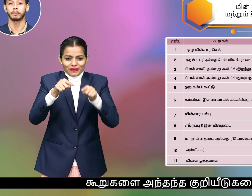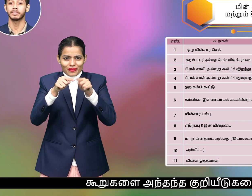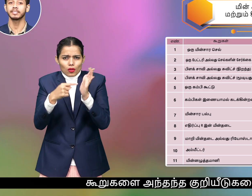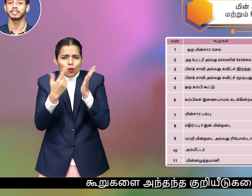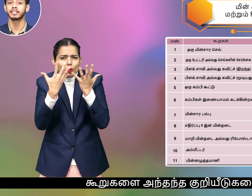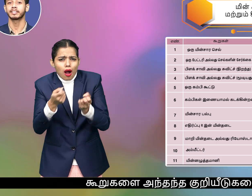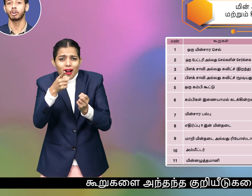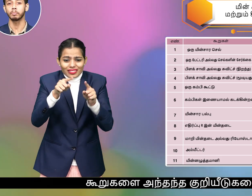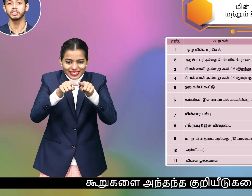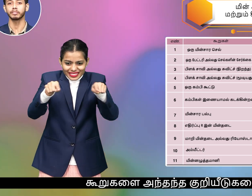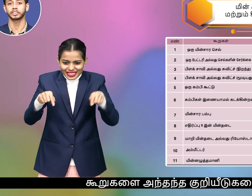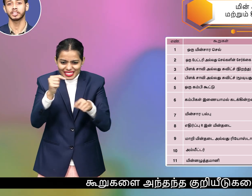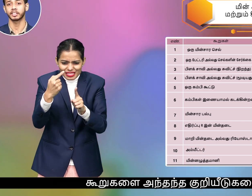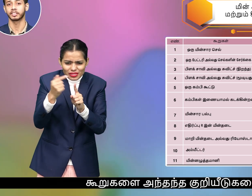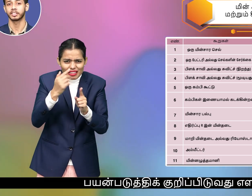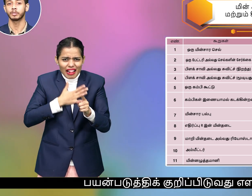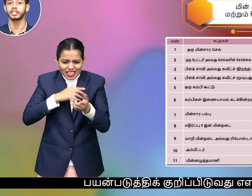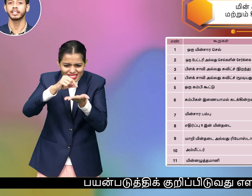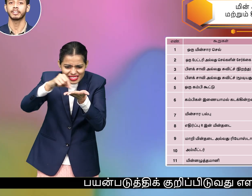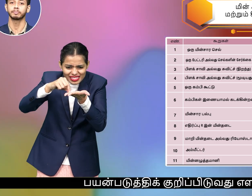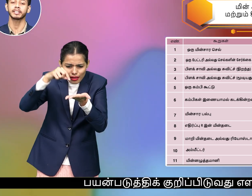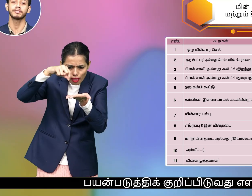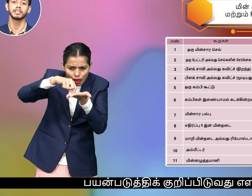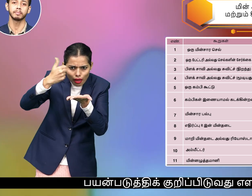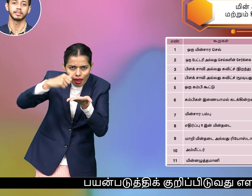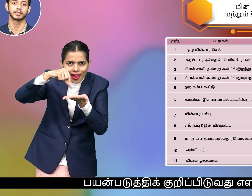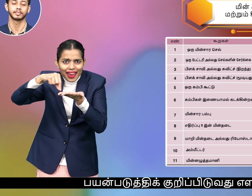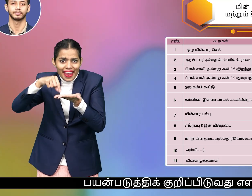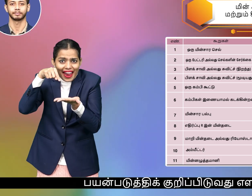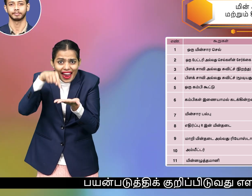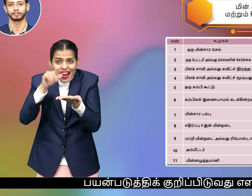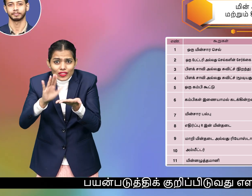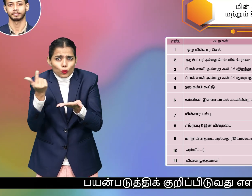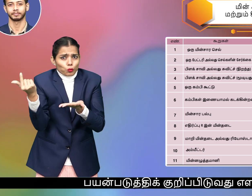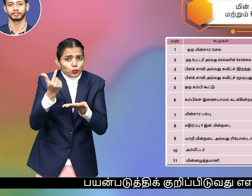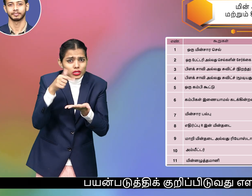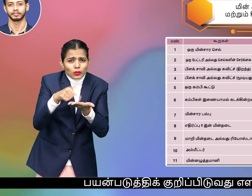சுற்றுவட்டத்தின் கூறுகளை அந்தந்த குறியீடுகளை பயன்படுத்தி குறிப்பிடுவது எளிது.